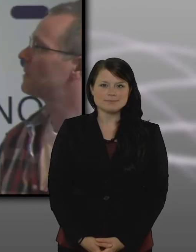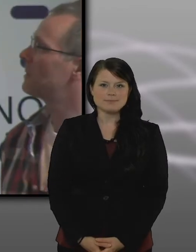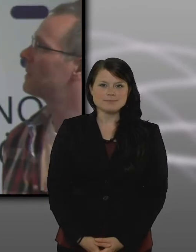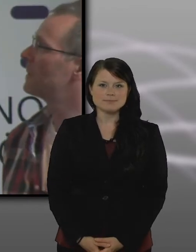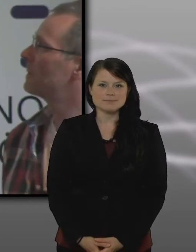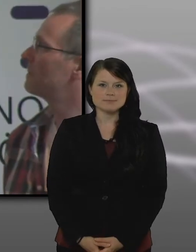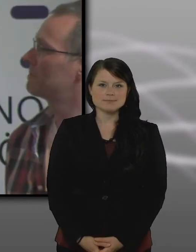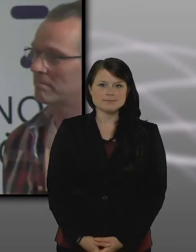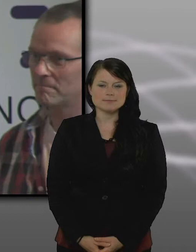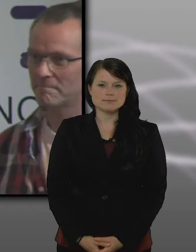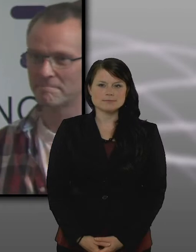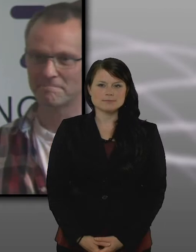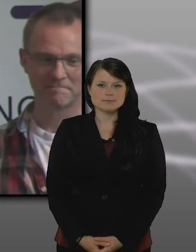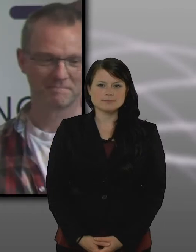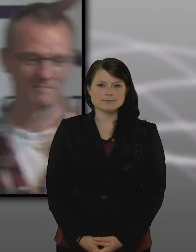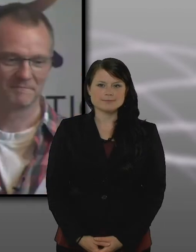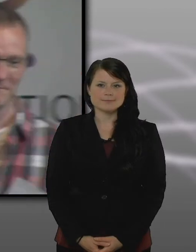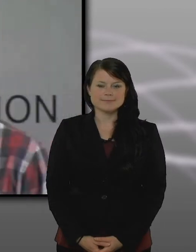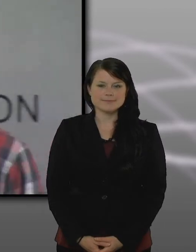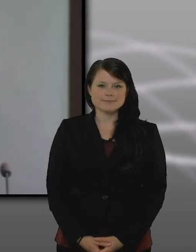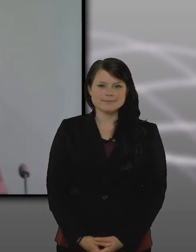Var är musen?